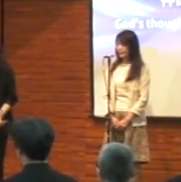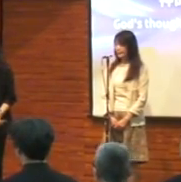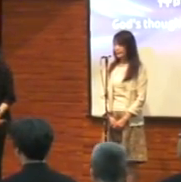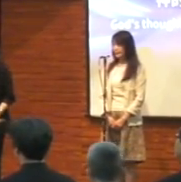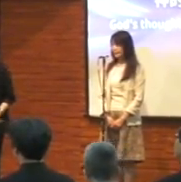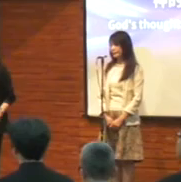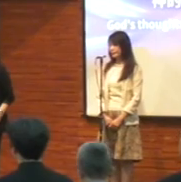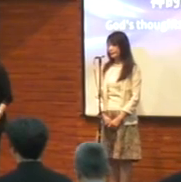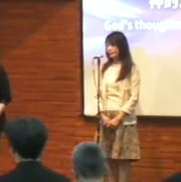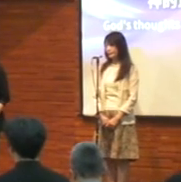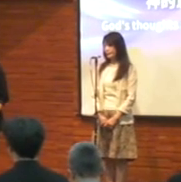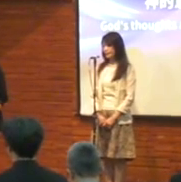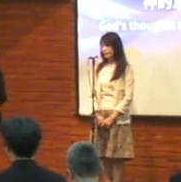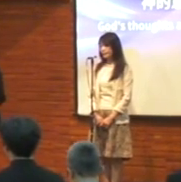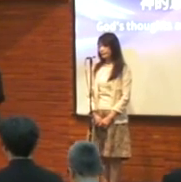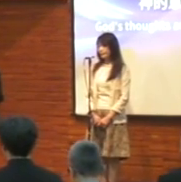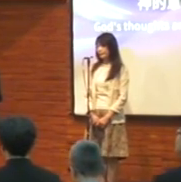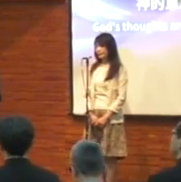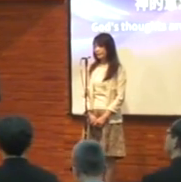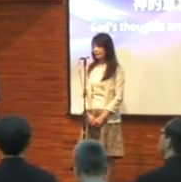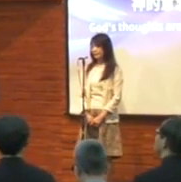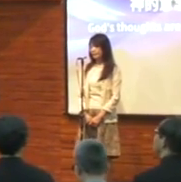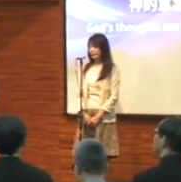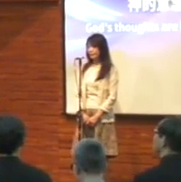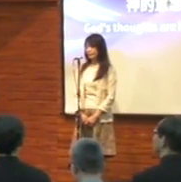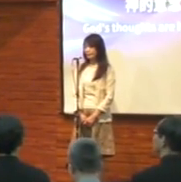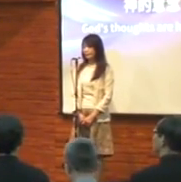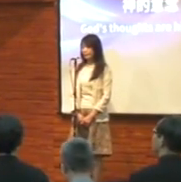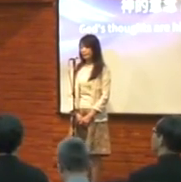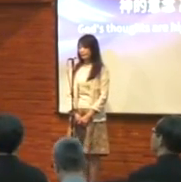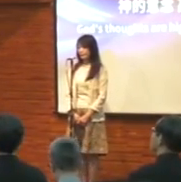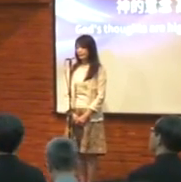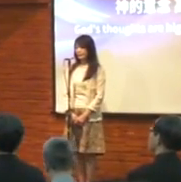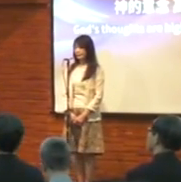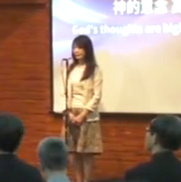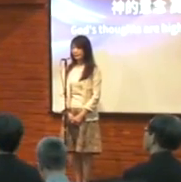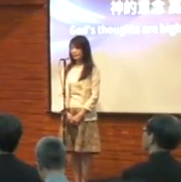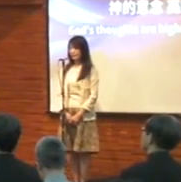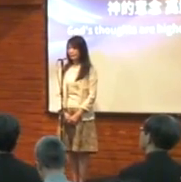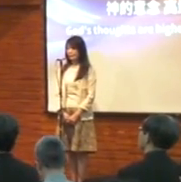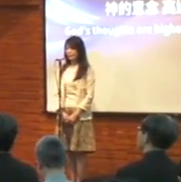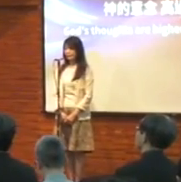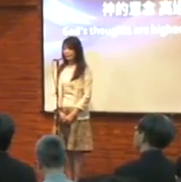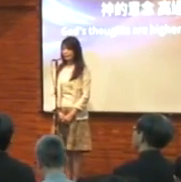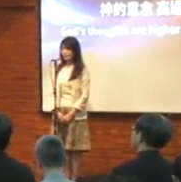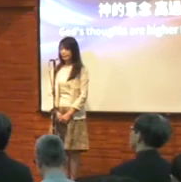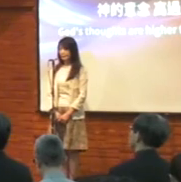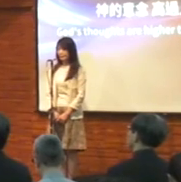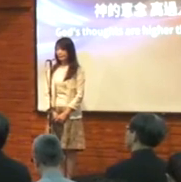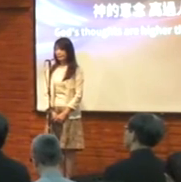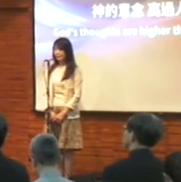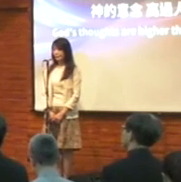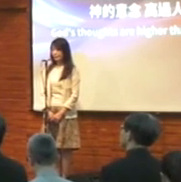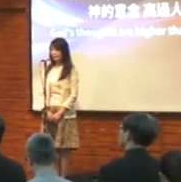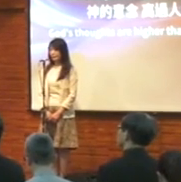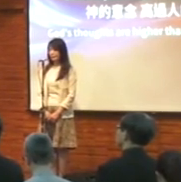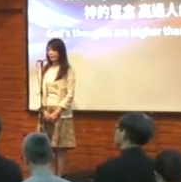在最后以色列复国的时候，这个神迹奇事在各地成为一个无人能够抵挡